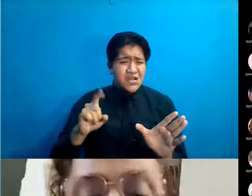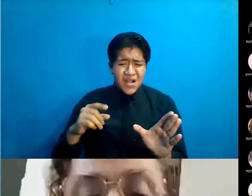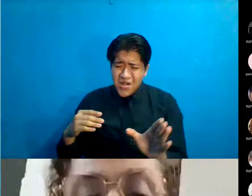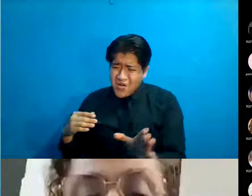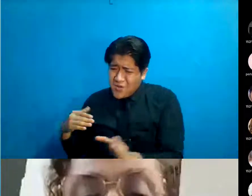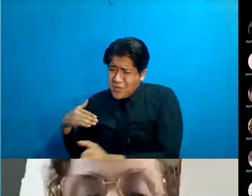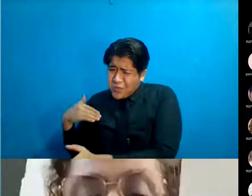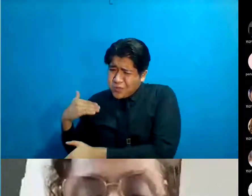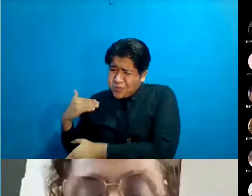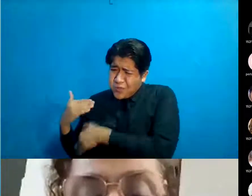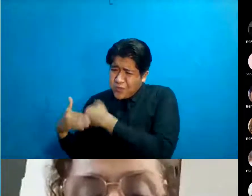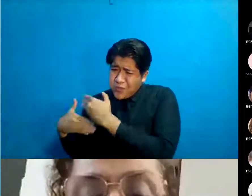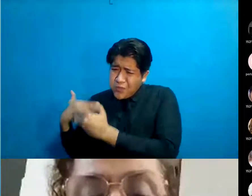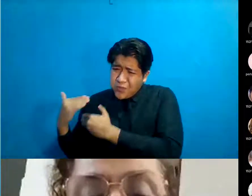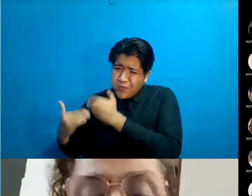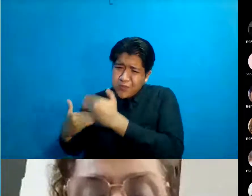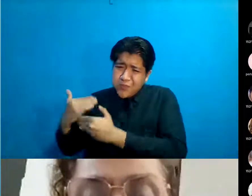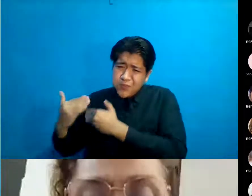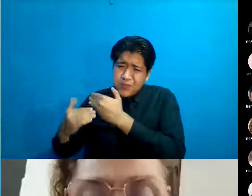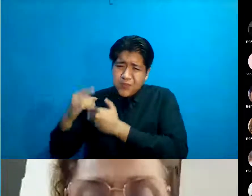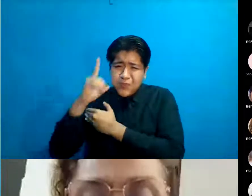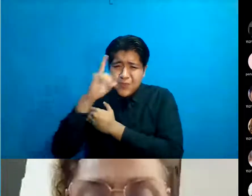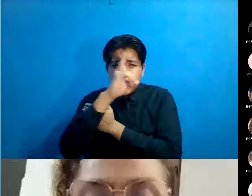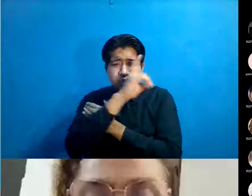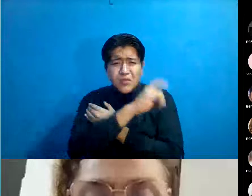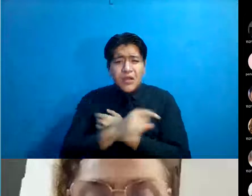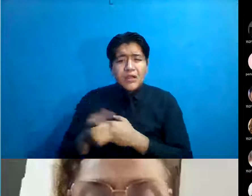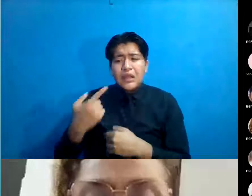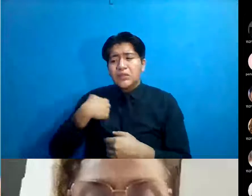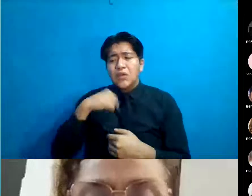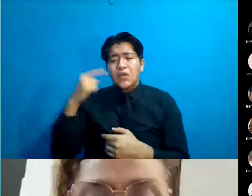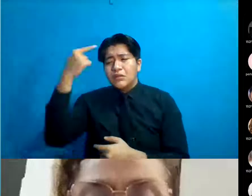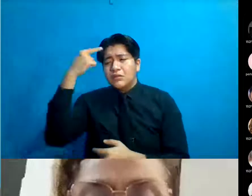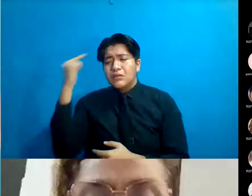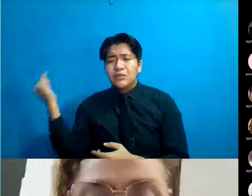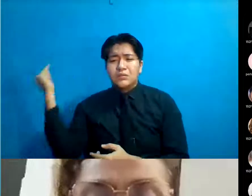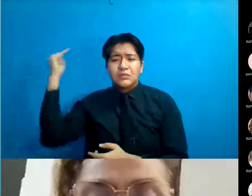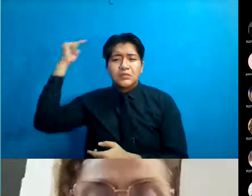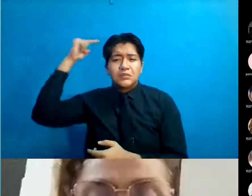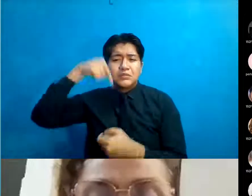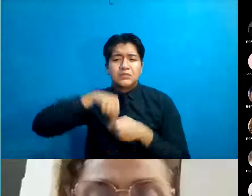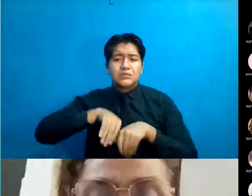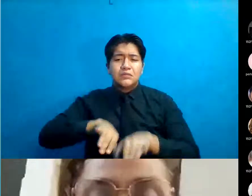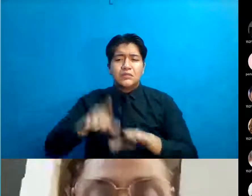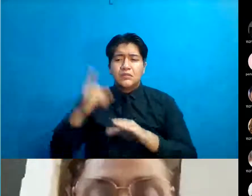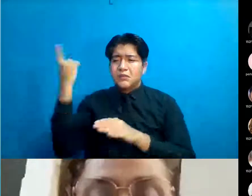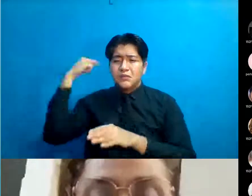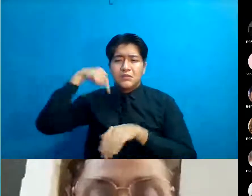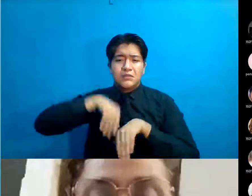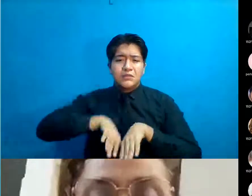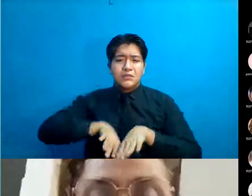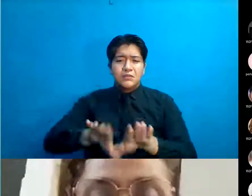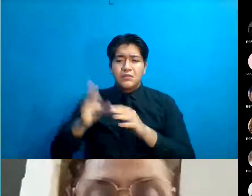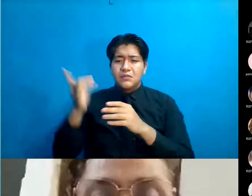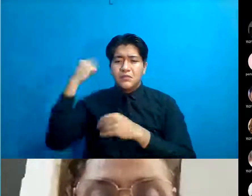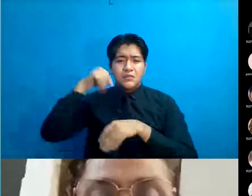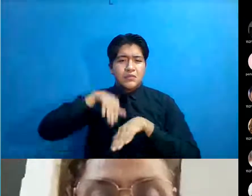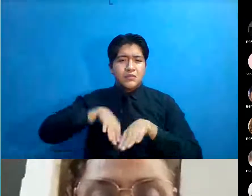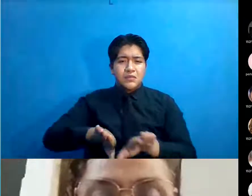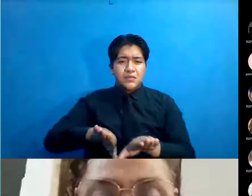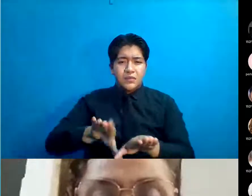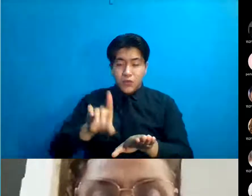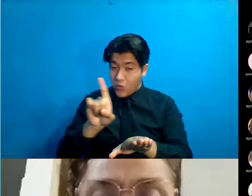muy complejo, en el que no solamente te pasa una información de un lugar a otro y ya. O sea, propiamente a